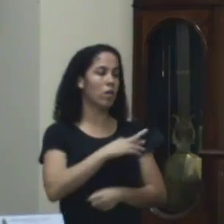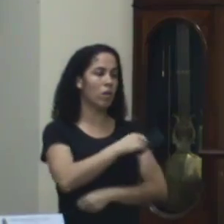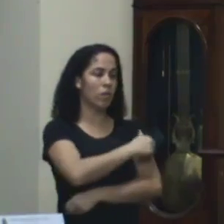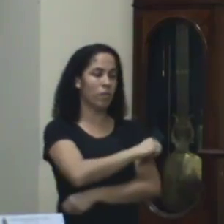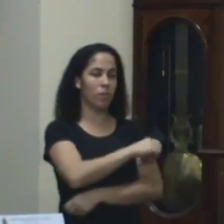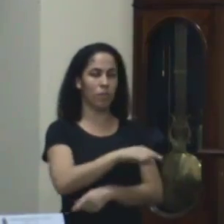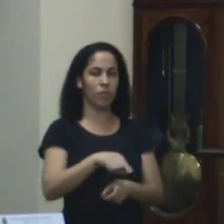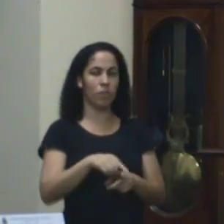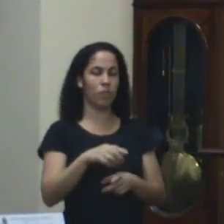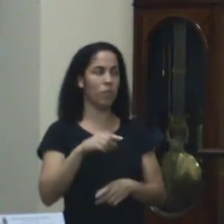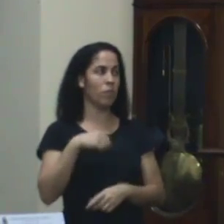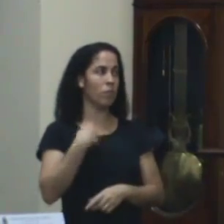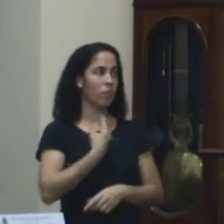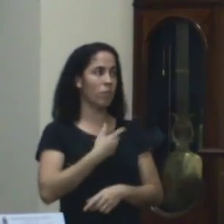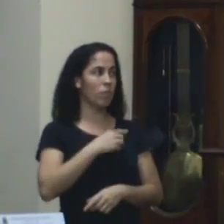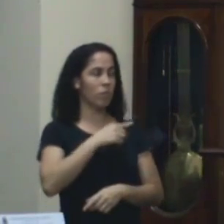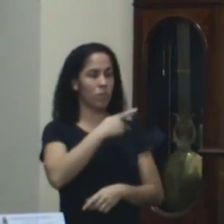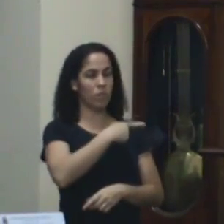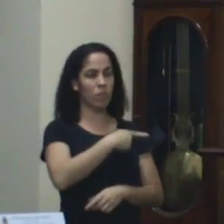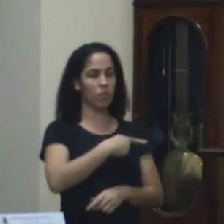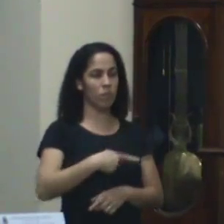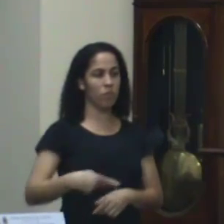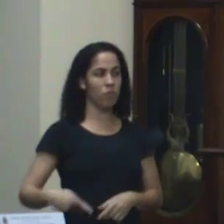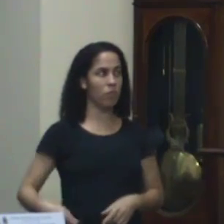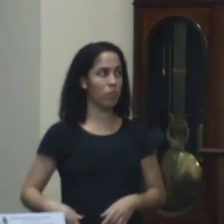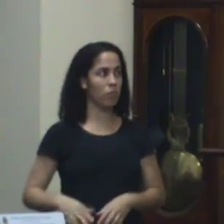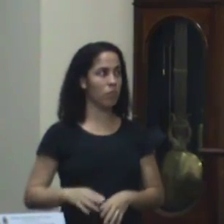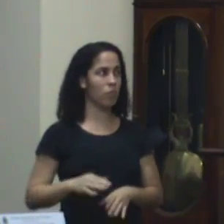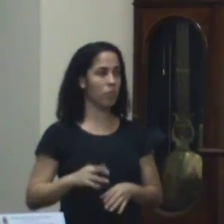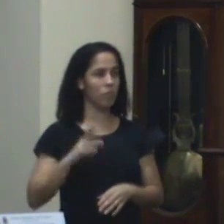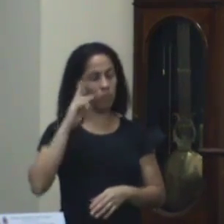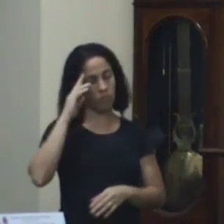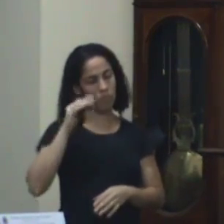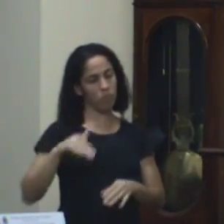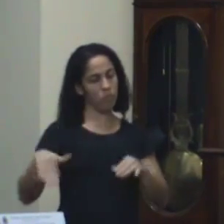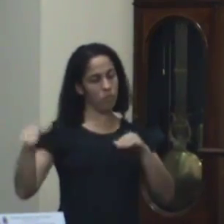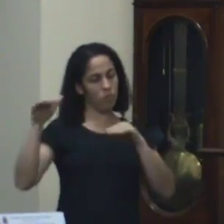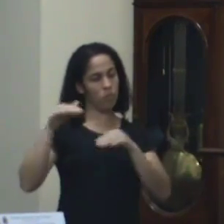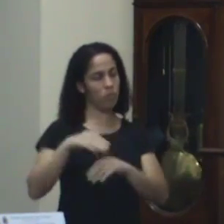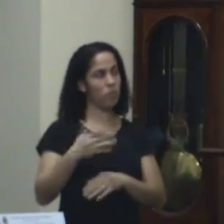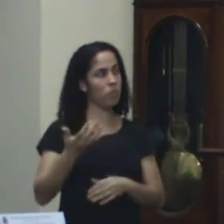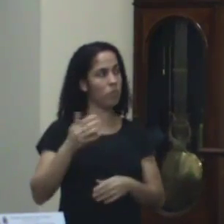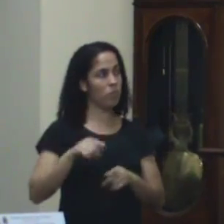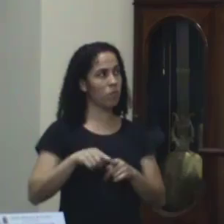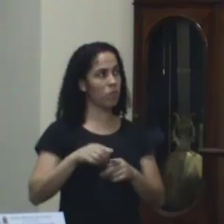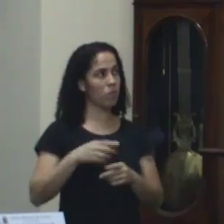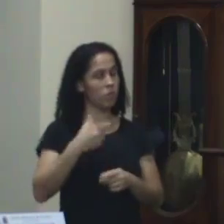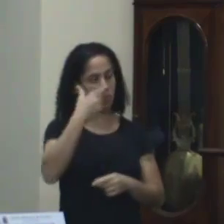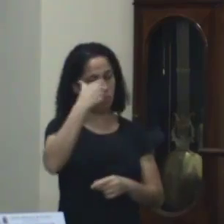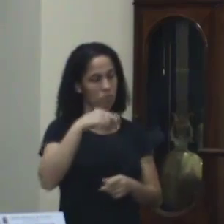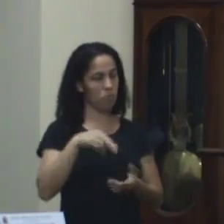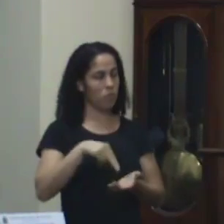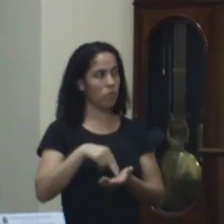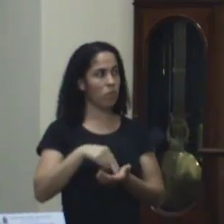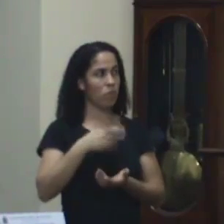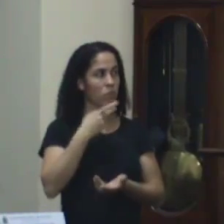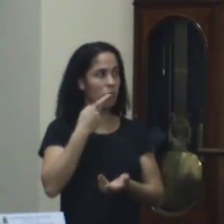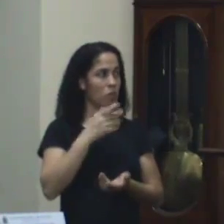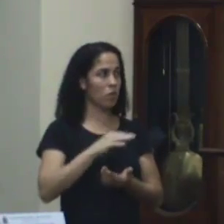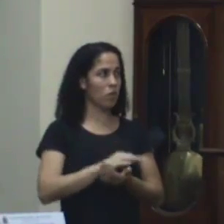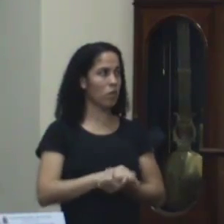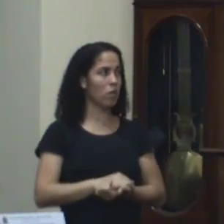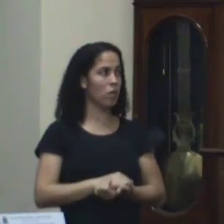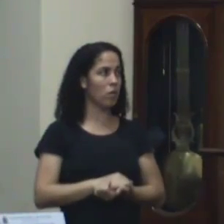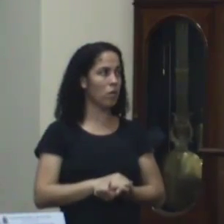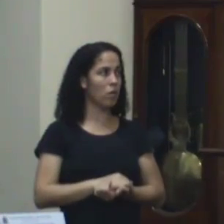Janeiro e o nosso presidente, que é o chefe maior. Mas eu quero me posicionar e estar